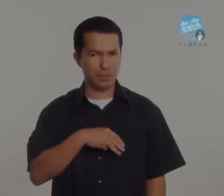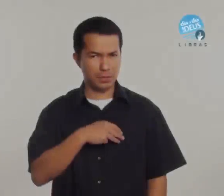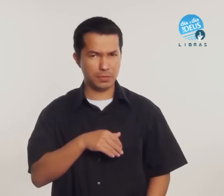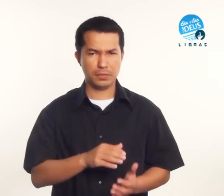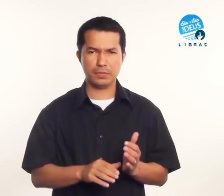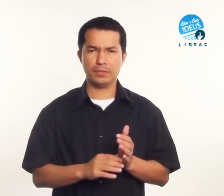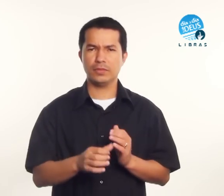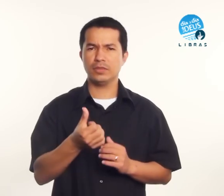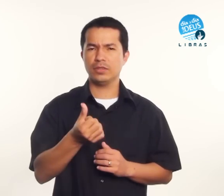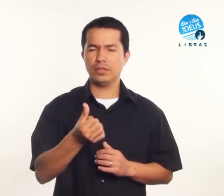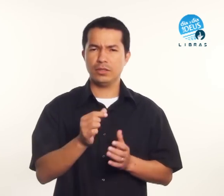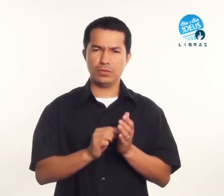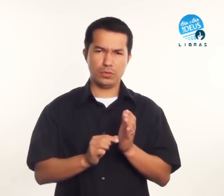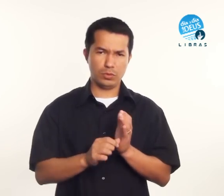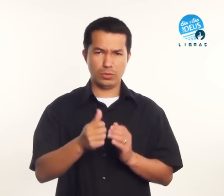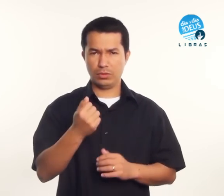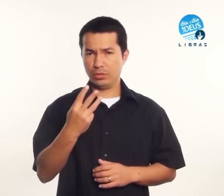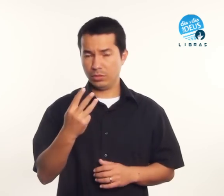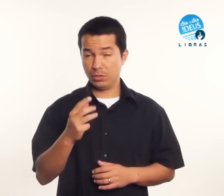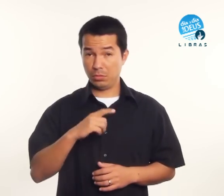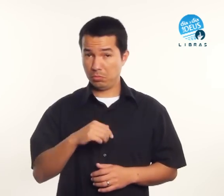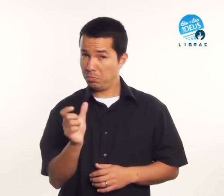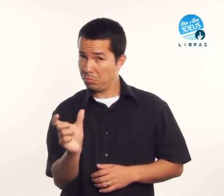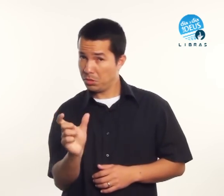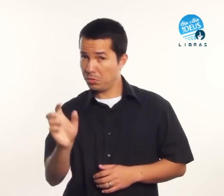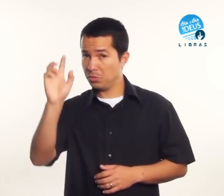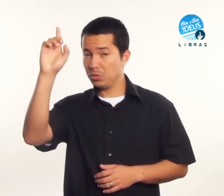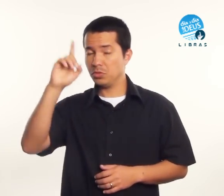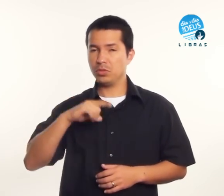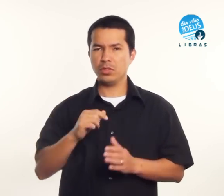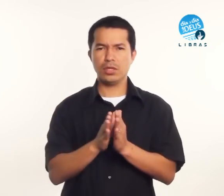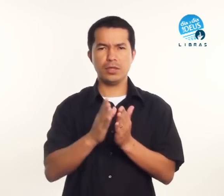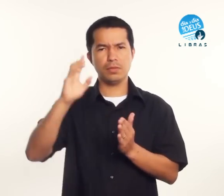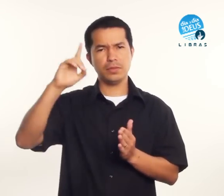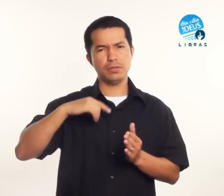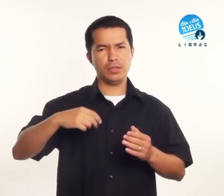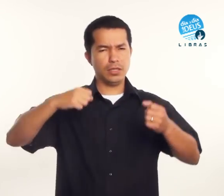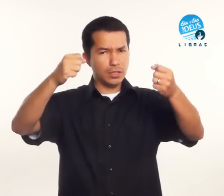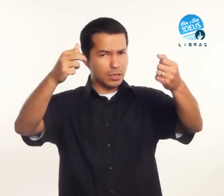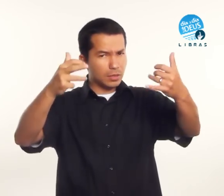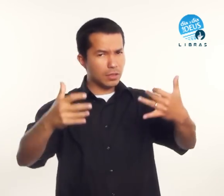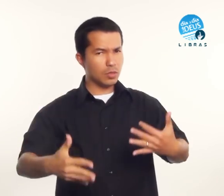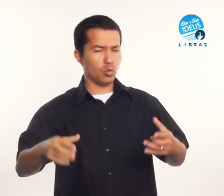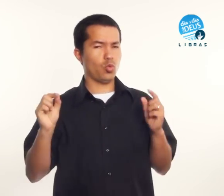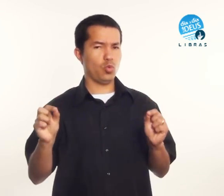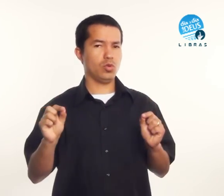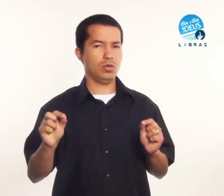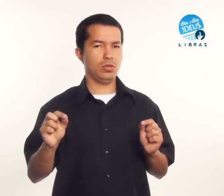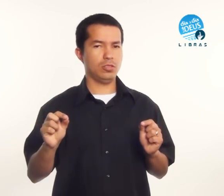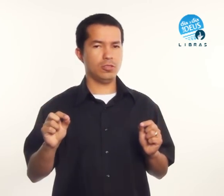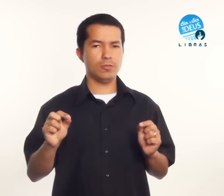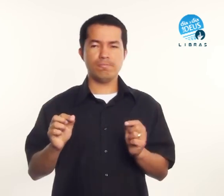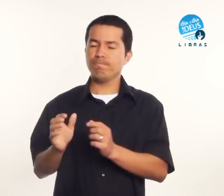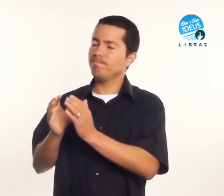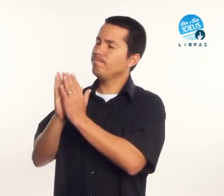Mateus capítulo 6, versículo 13, a palavra do Senhor nos diz assim: E não nos deixes cair